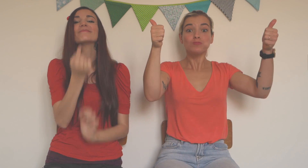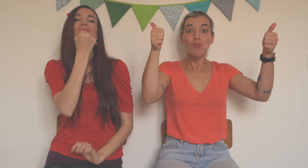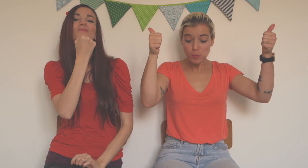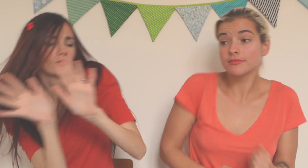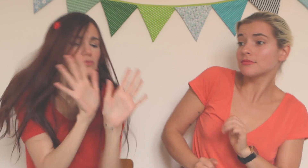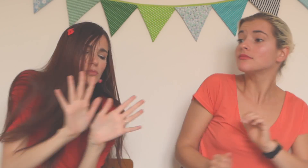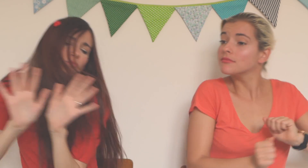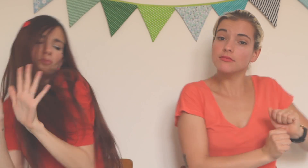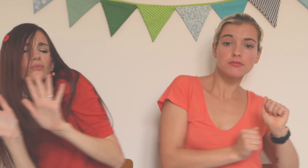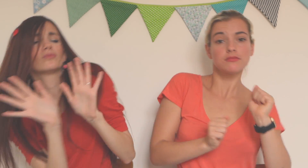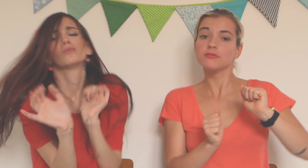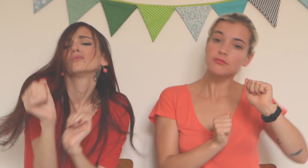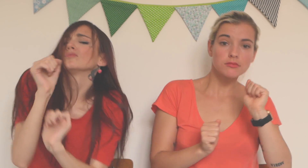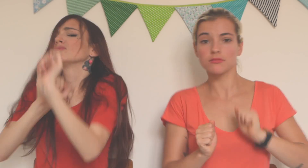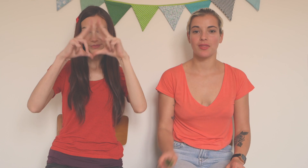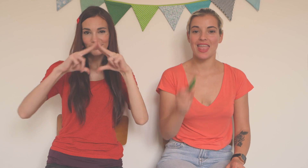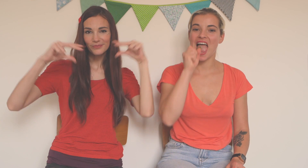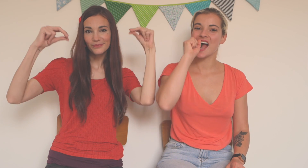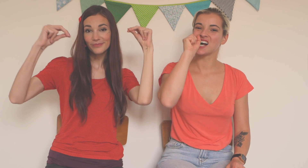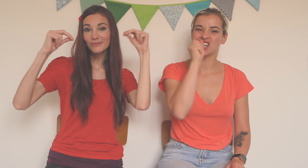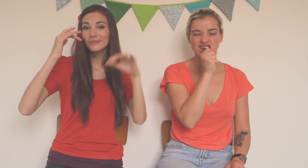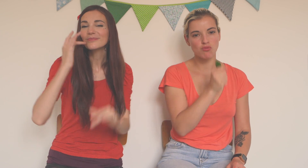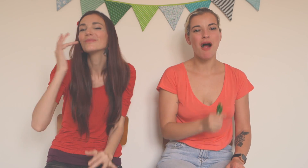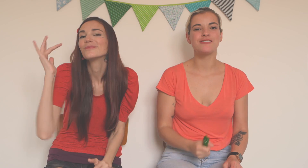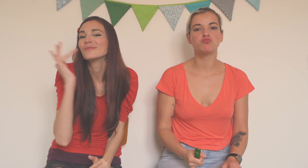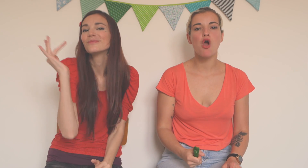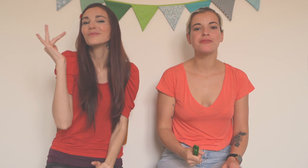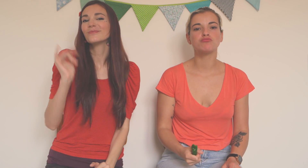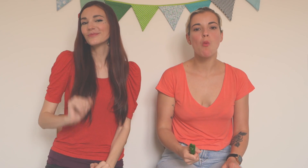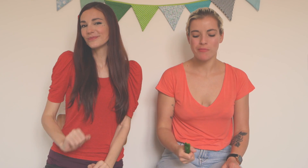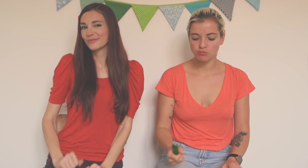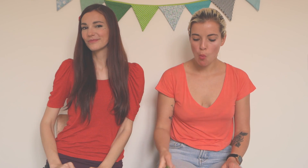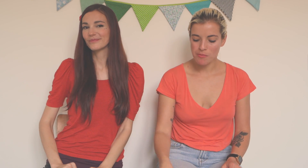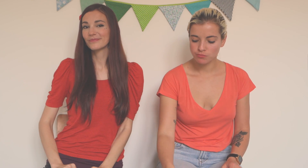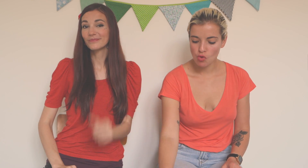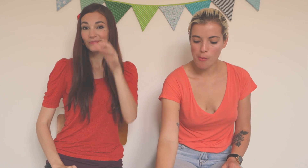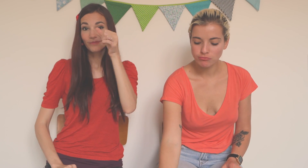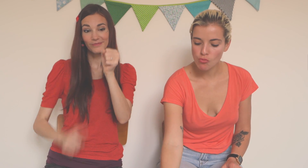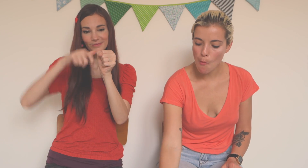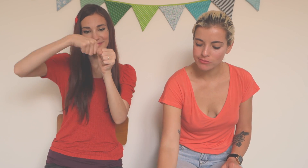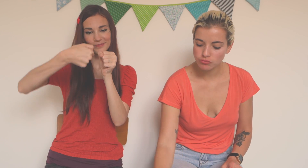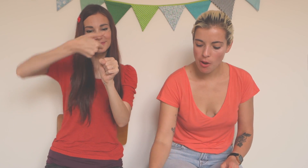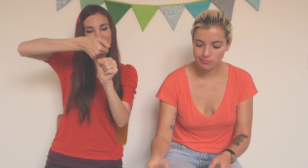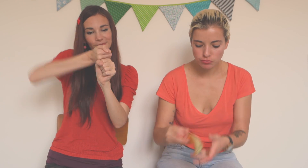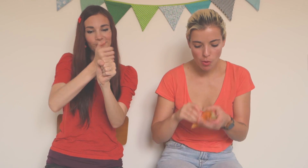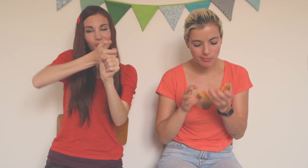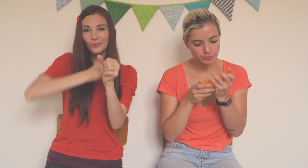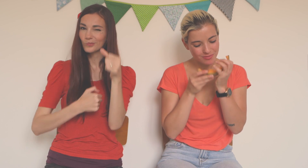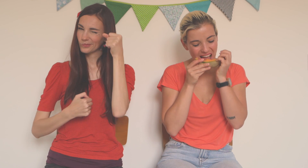des goûts. La banane, c'est un délice. Avec la peau, pour pas